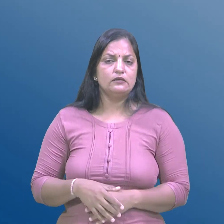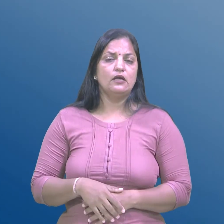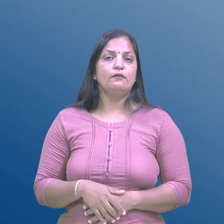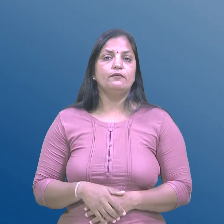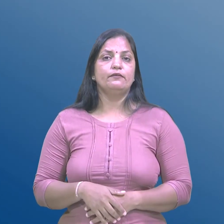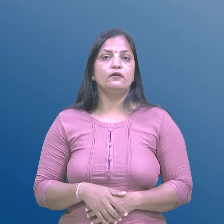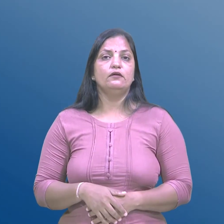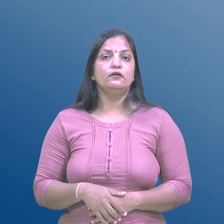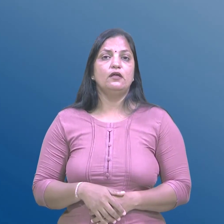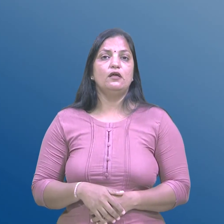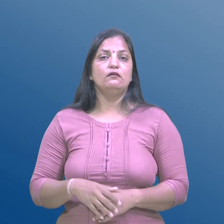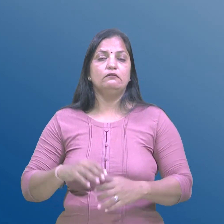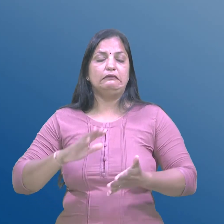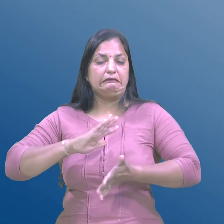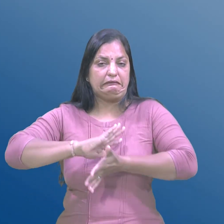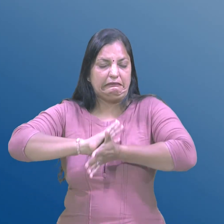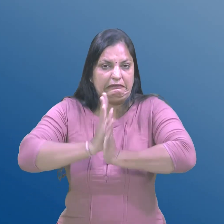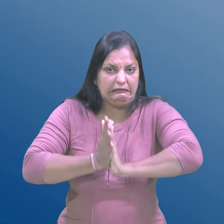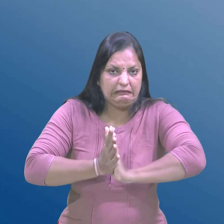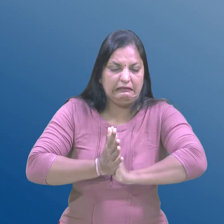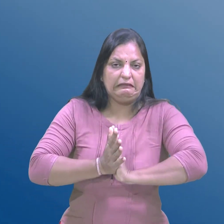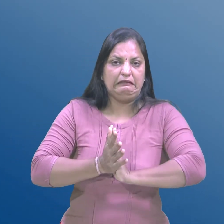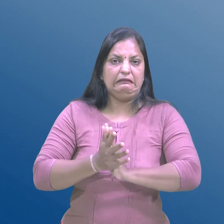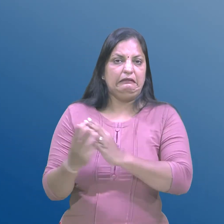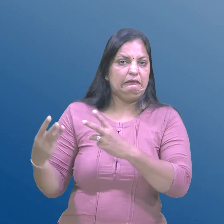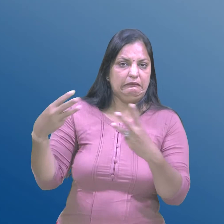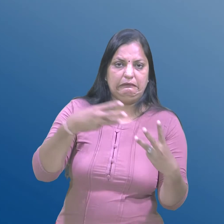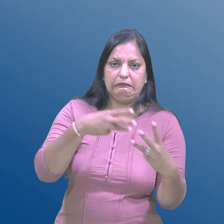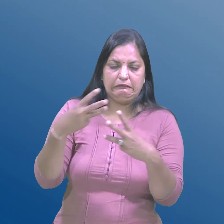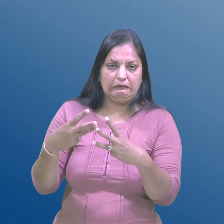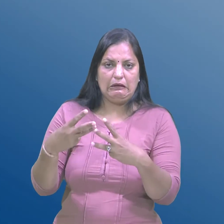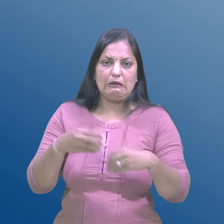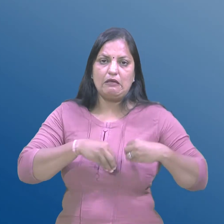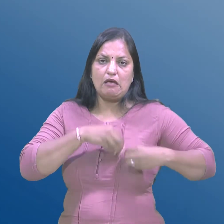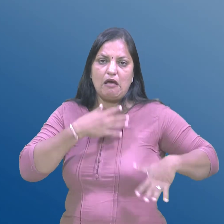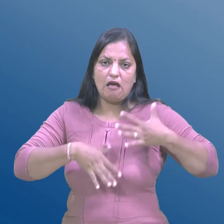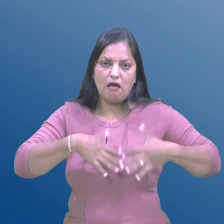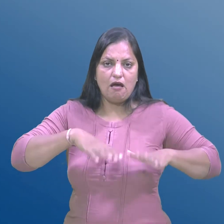દુષ્કર્મો, હિંસા અને શોષણની ઘટના બની છે